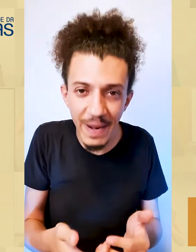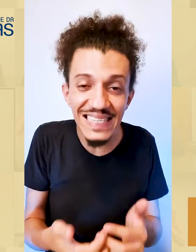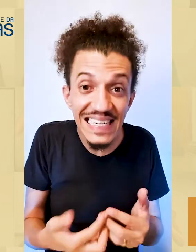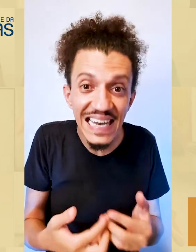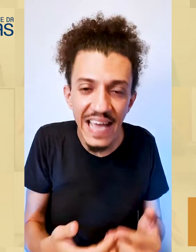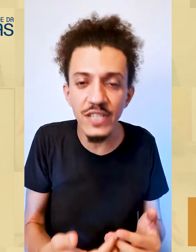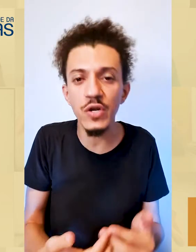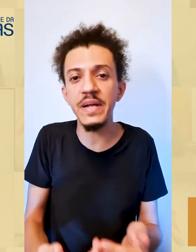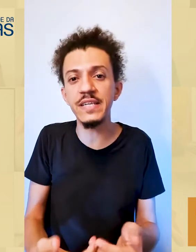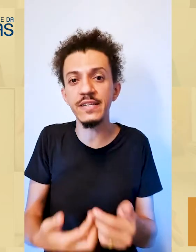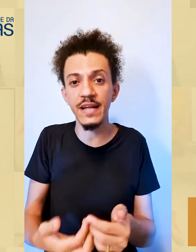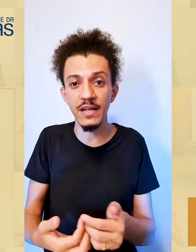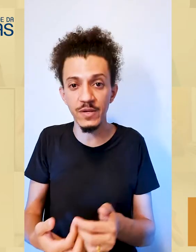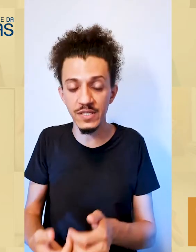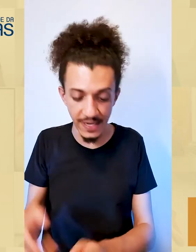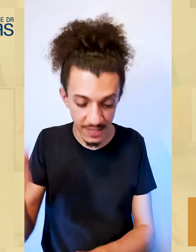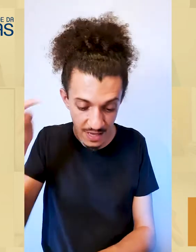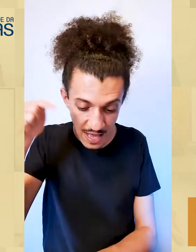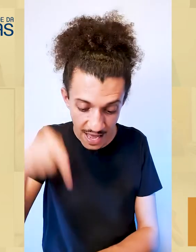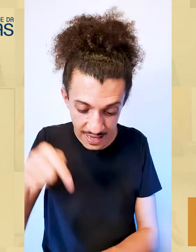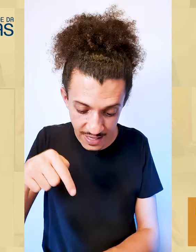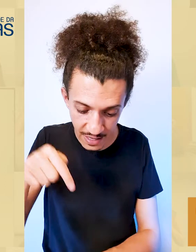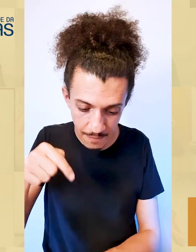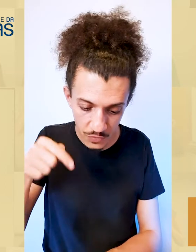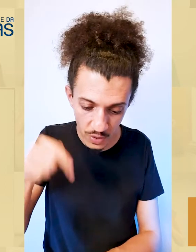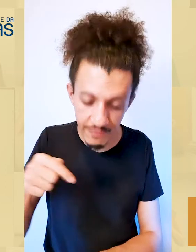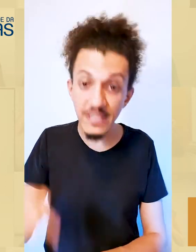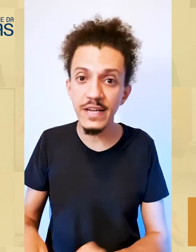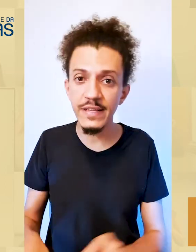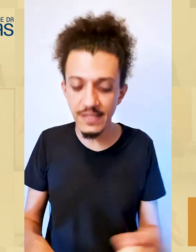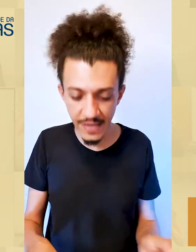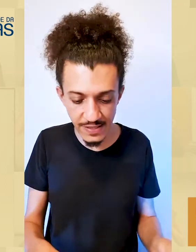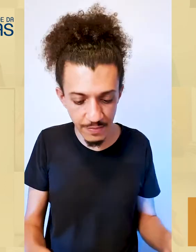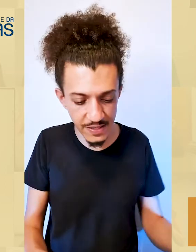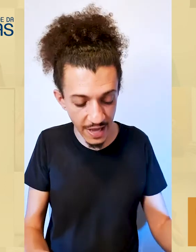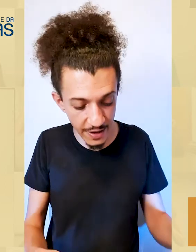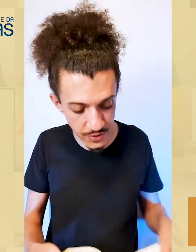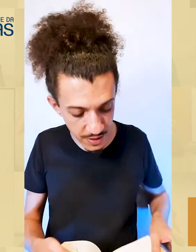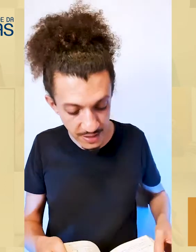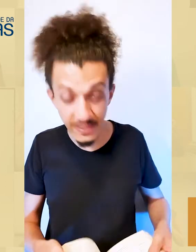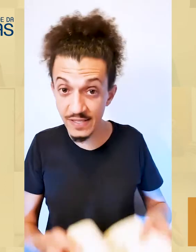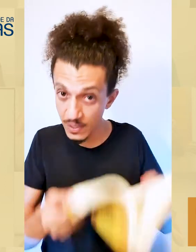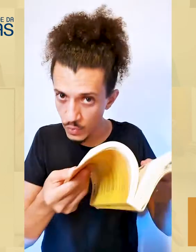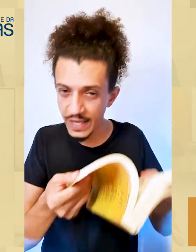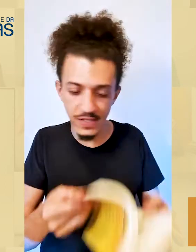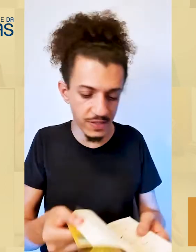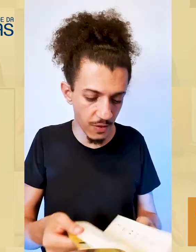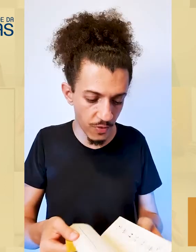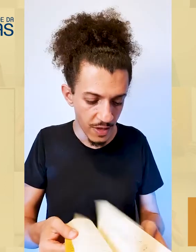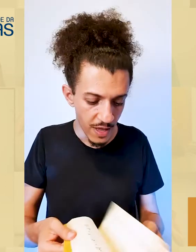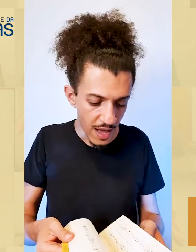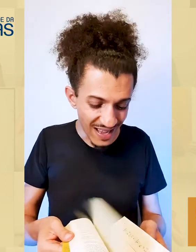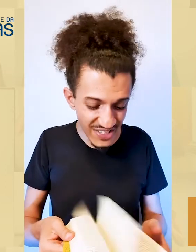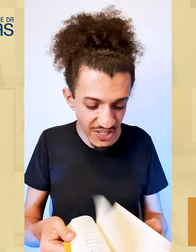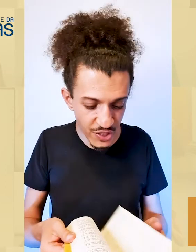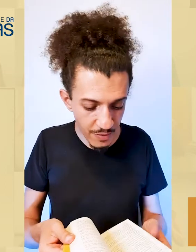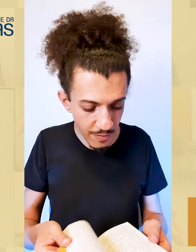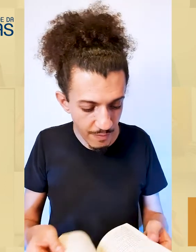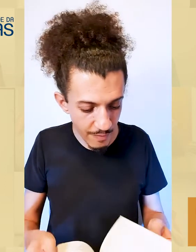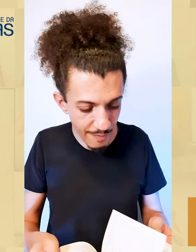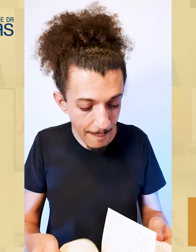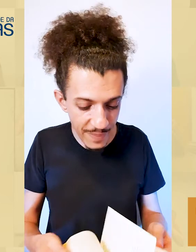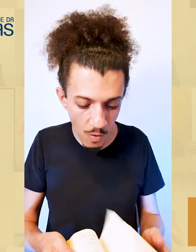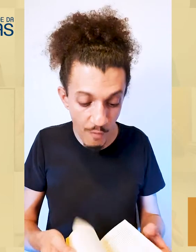pesquisas brasileiras sobre a escrita da língua de sinais. Aqui, no livro Escrita de Sinais Sem Mistérios, na segunda edição, a